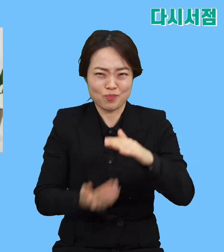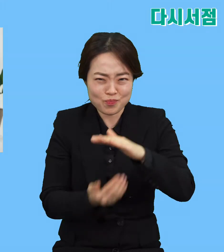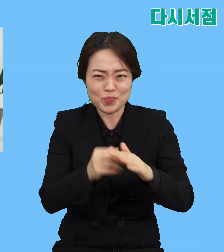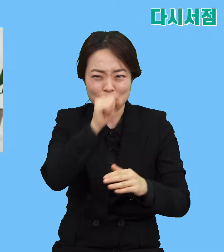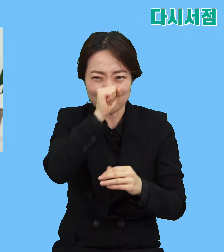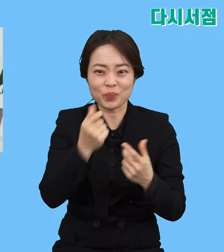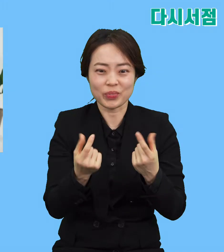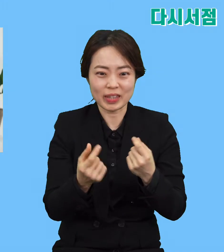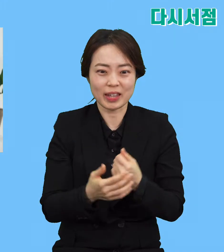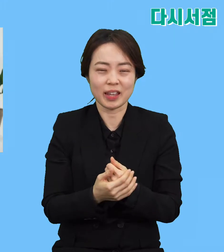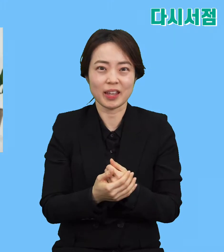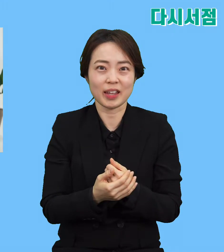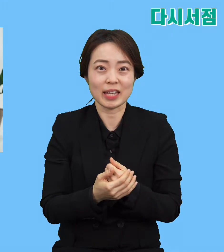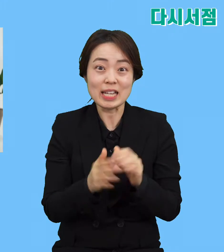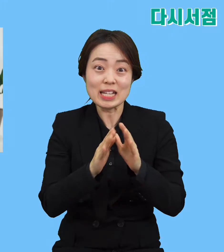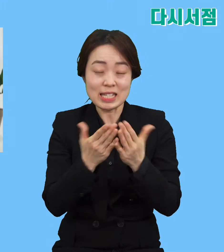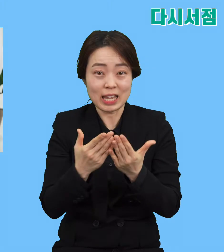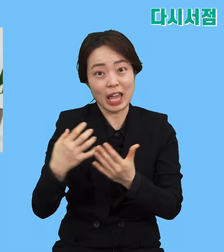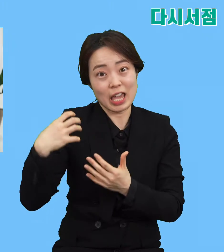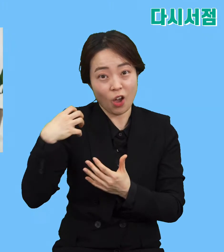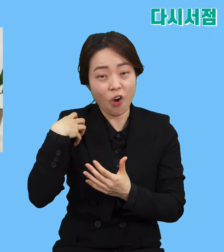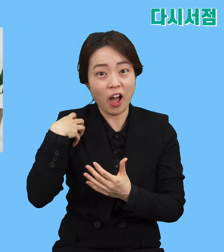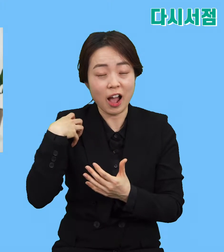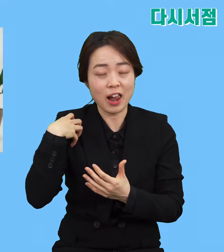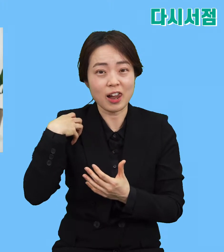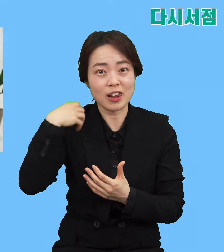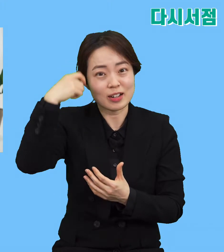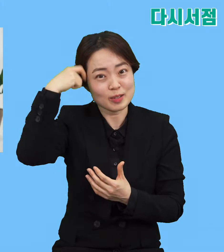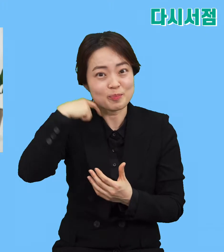기능만 어떻게 보면 역할하는 제품이니까